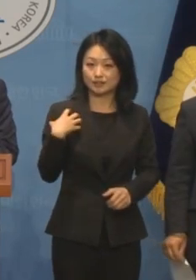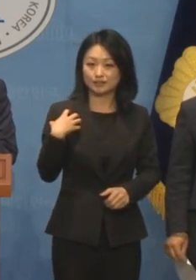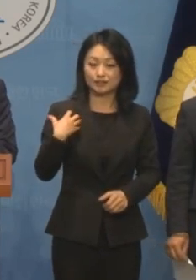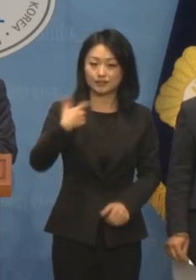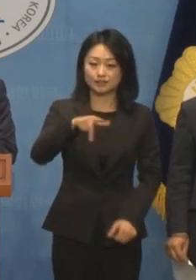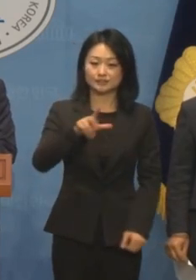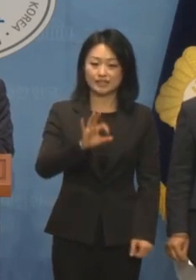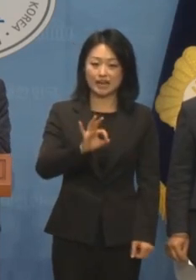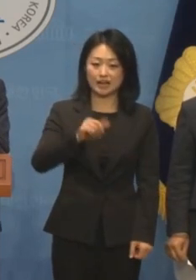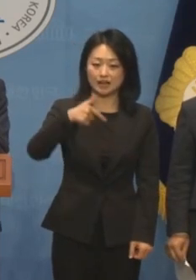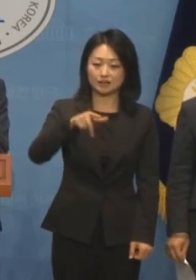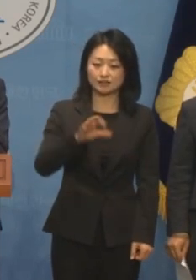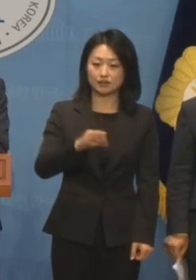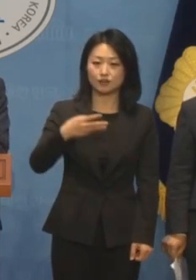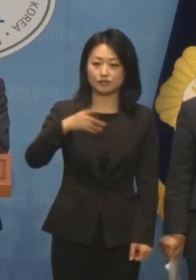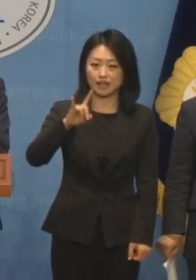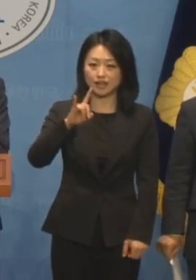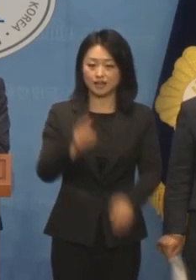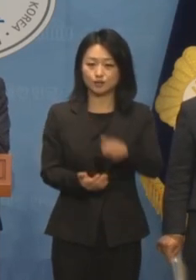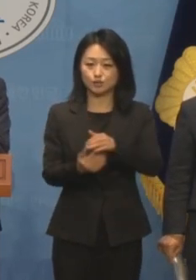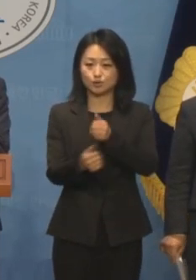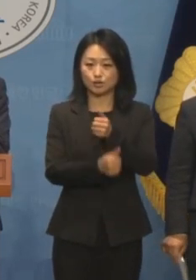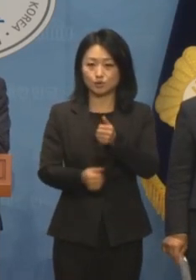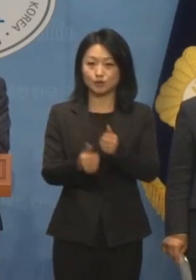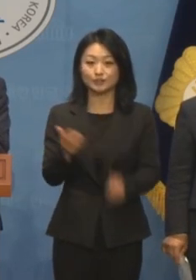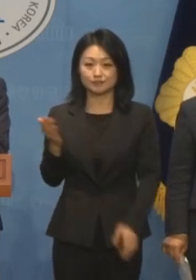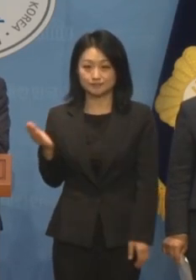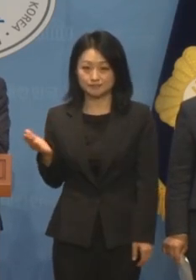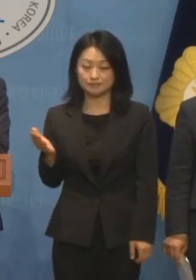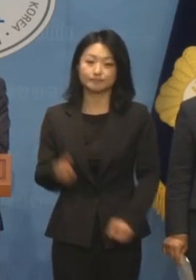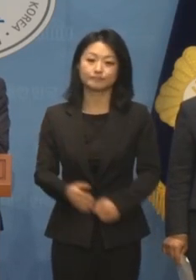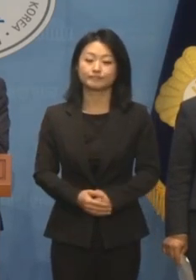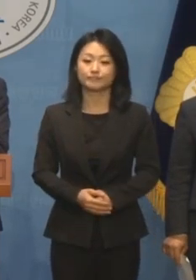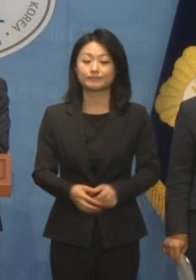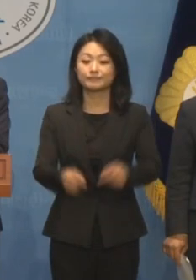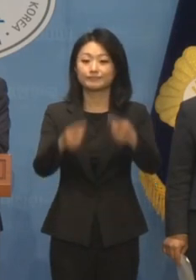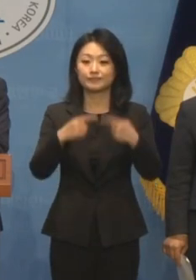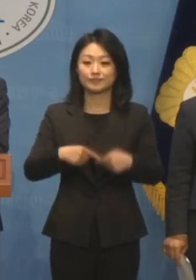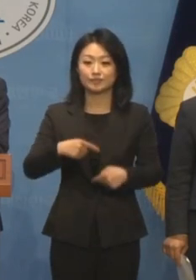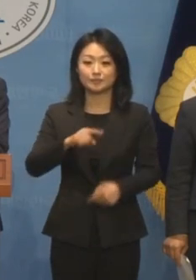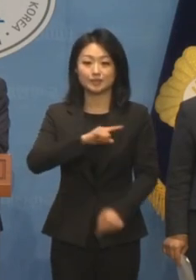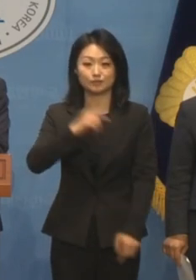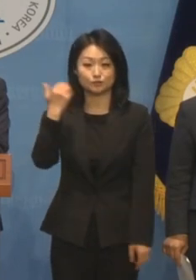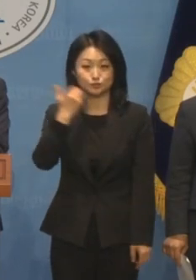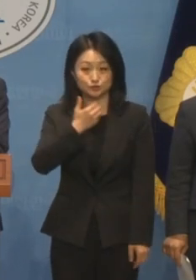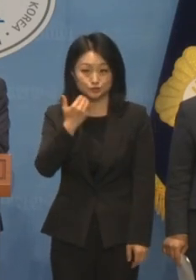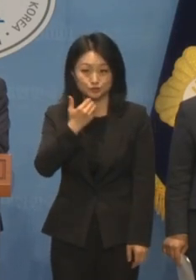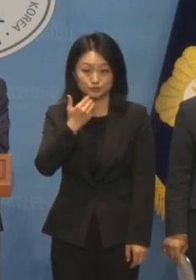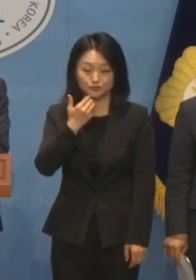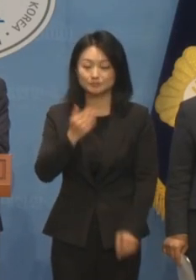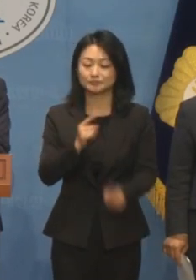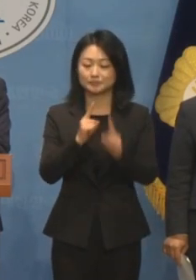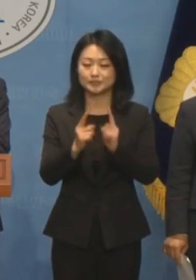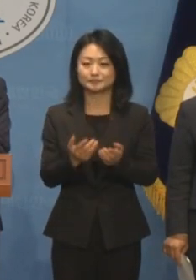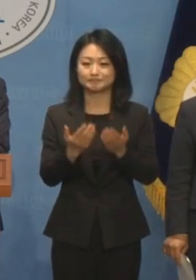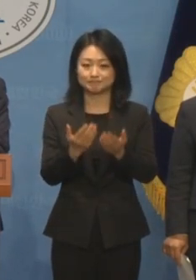장경태 최고위원입니다. 기자회견에 앞서 먼저 참석자분들을 소개해 드리도록